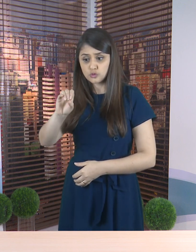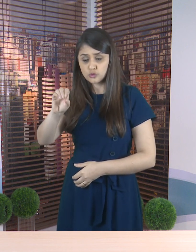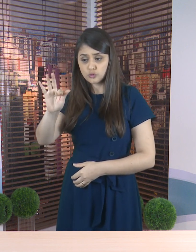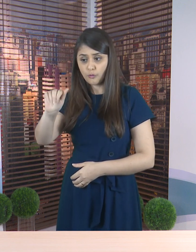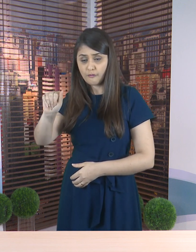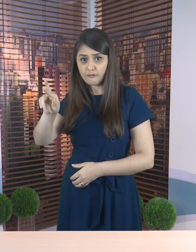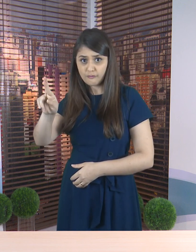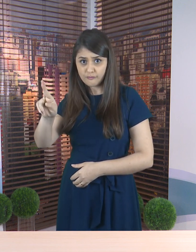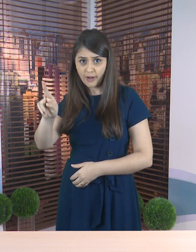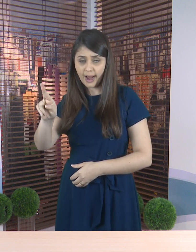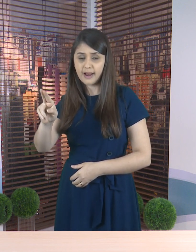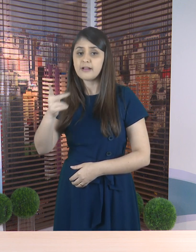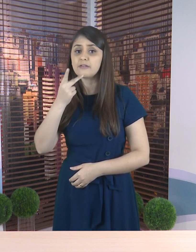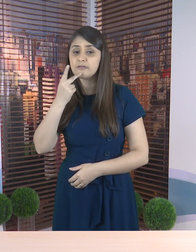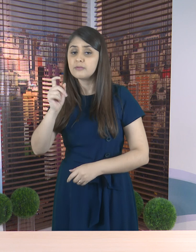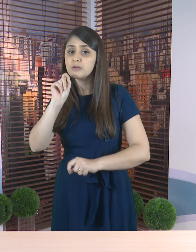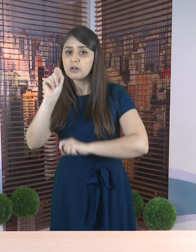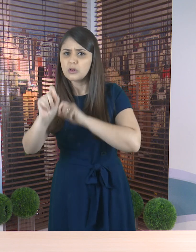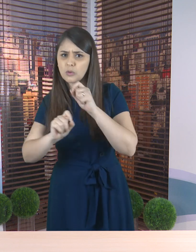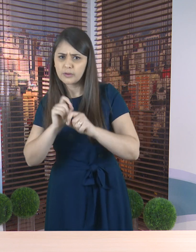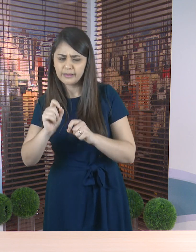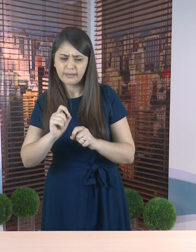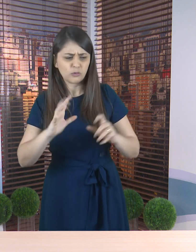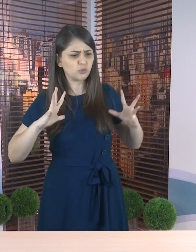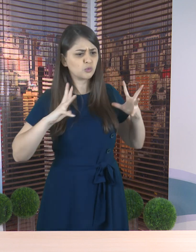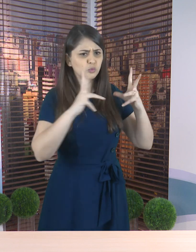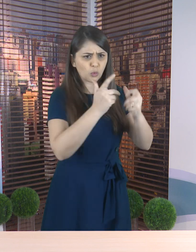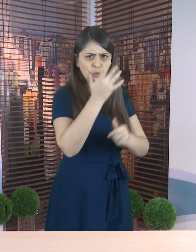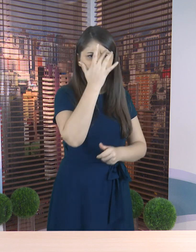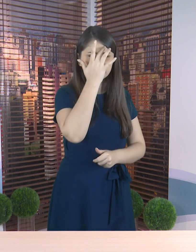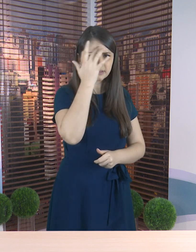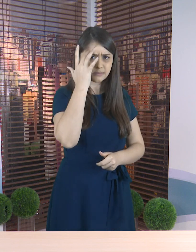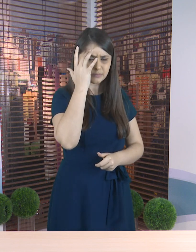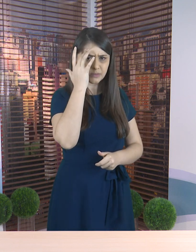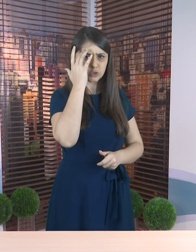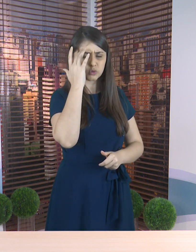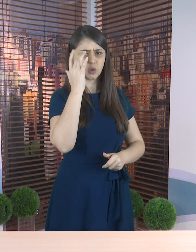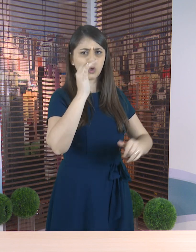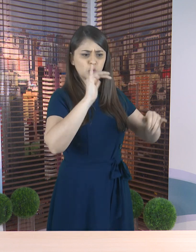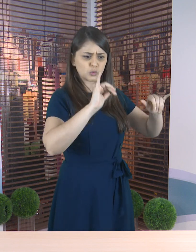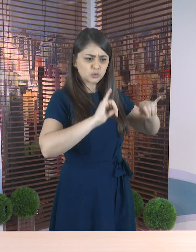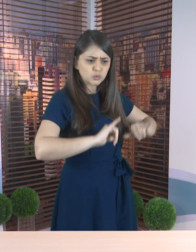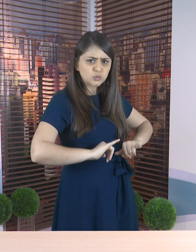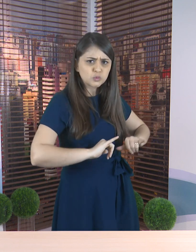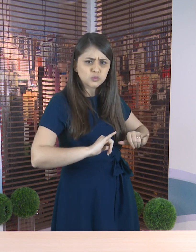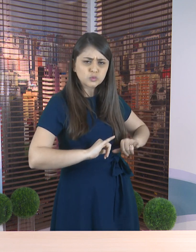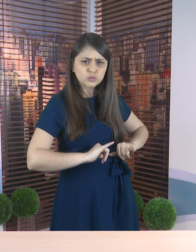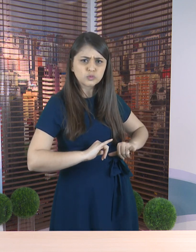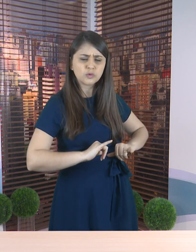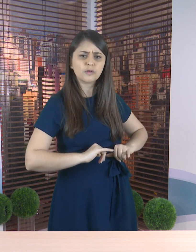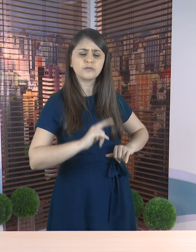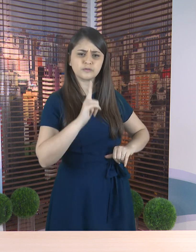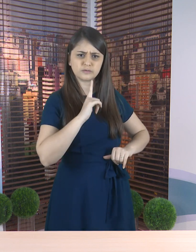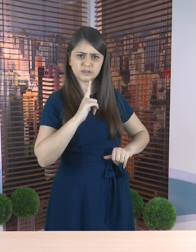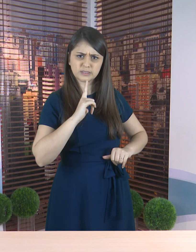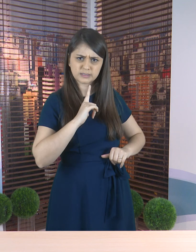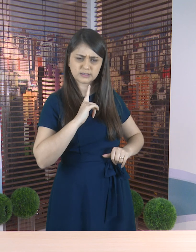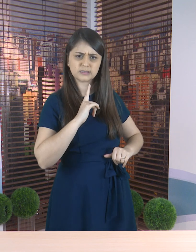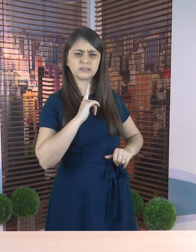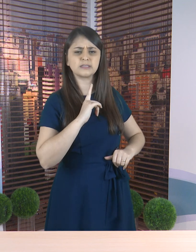Mas Zofar está enganado. Além disso, a conversão defendida por ele era de natureza